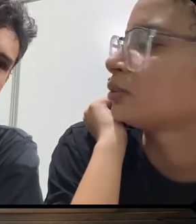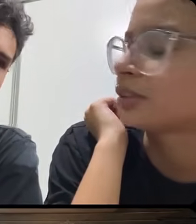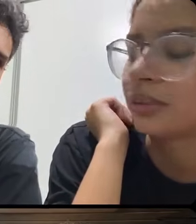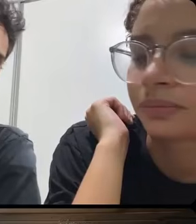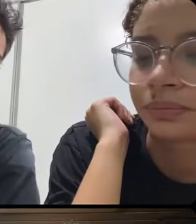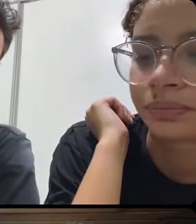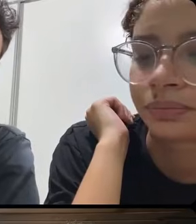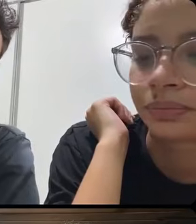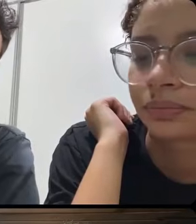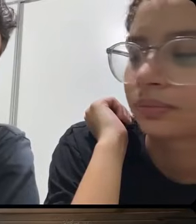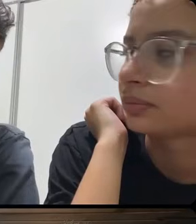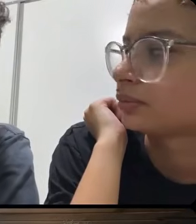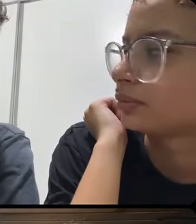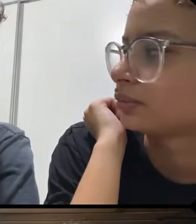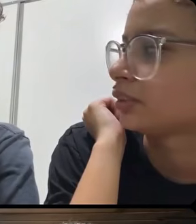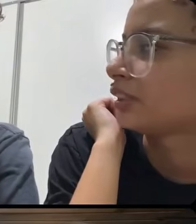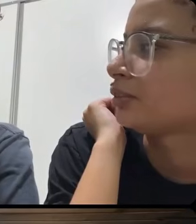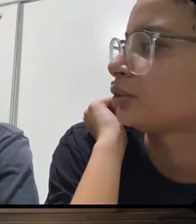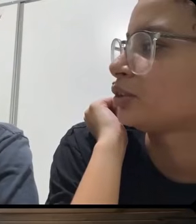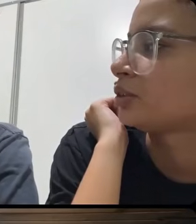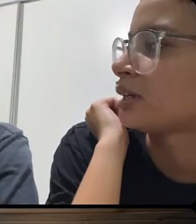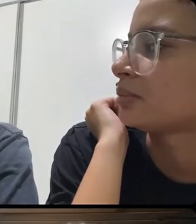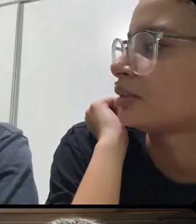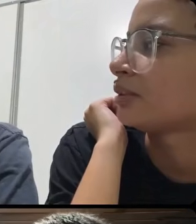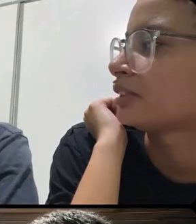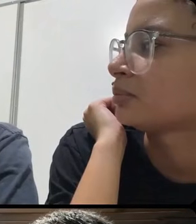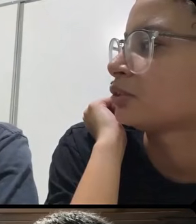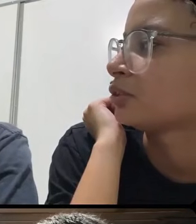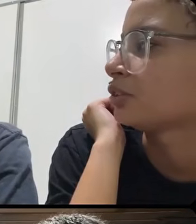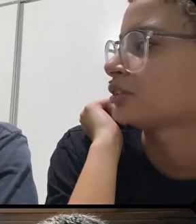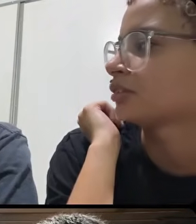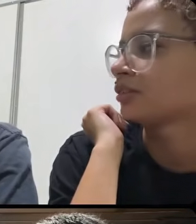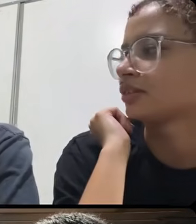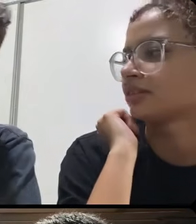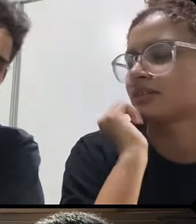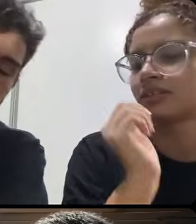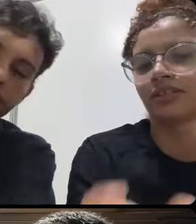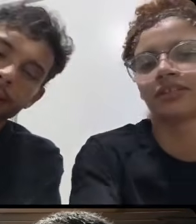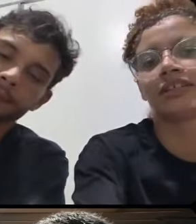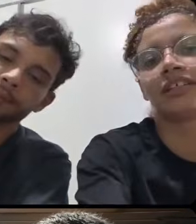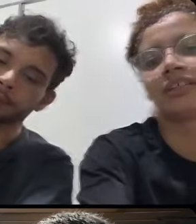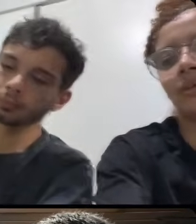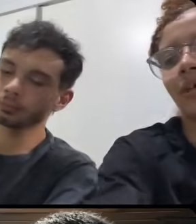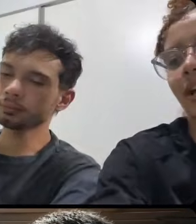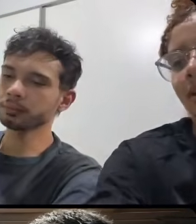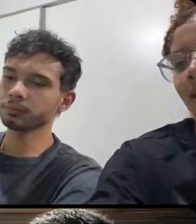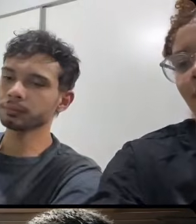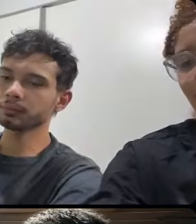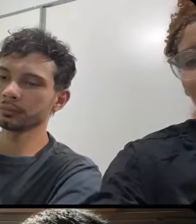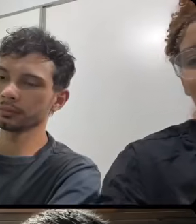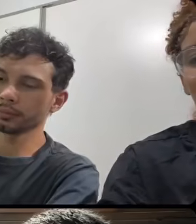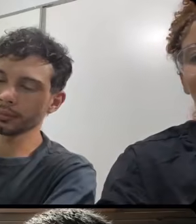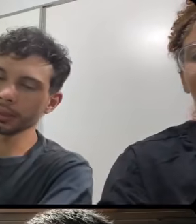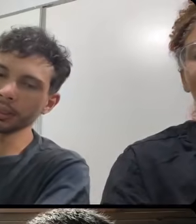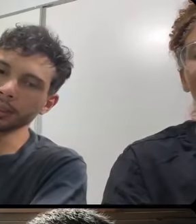conseguiram orientar? Ok. Ou ainda não viram esse cenário? Por Mas- onde passar?